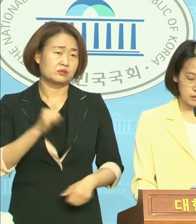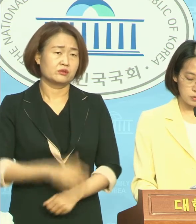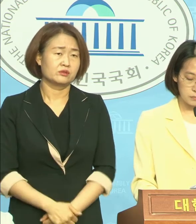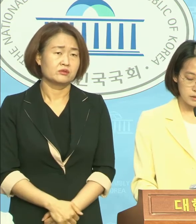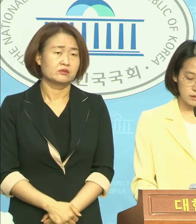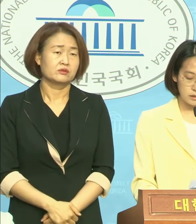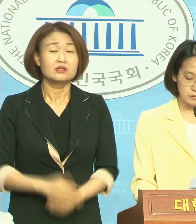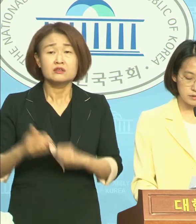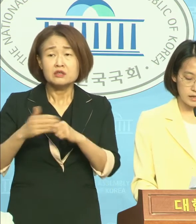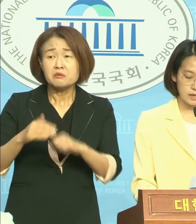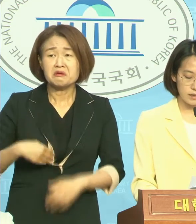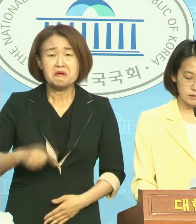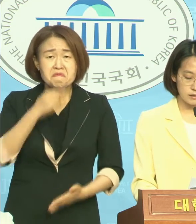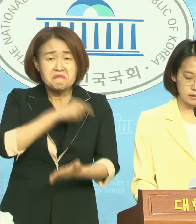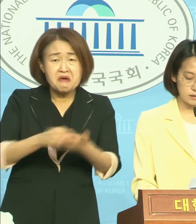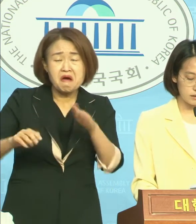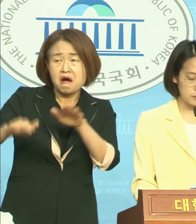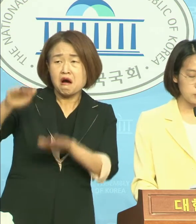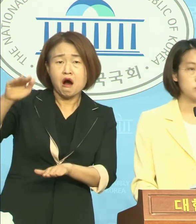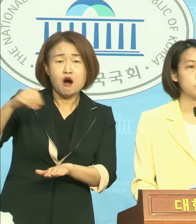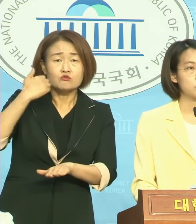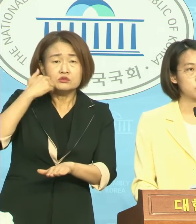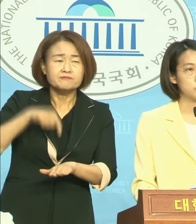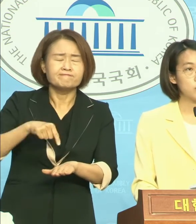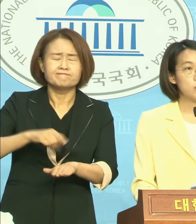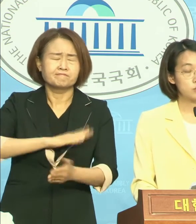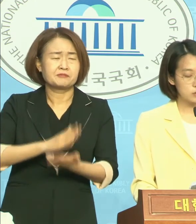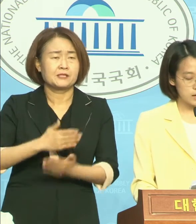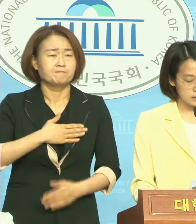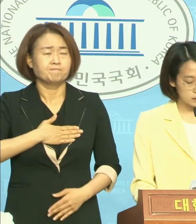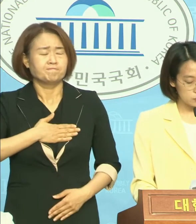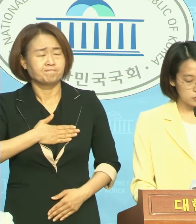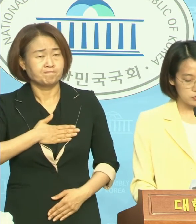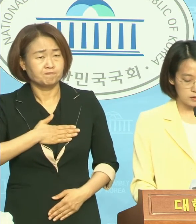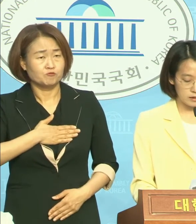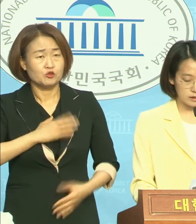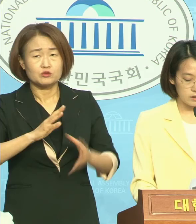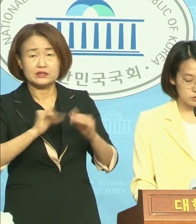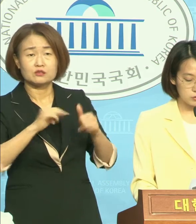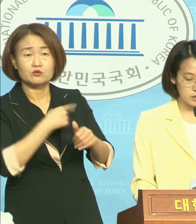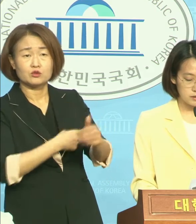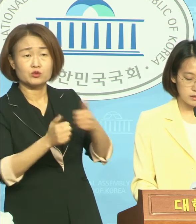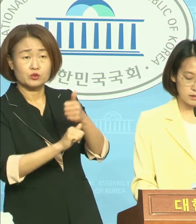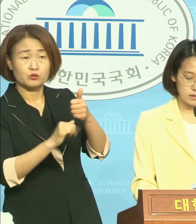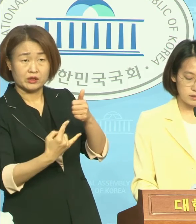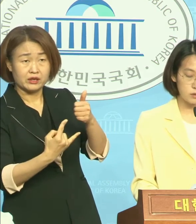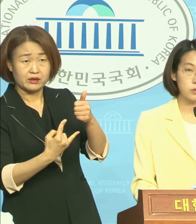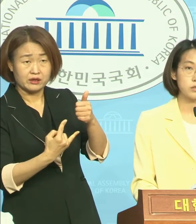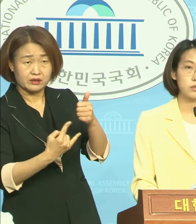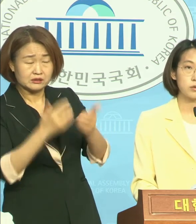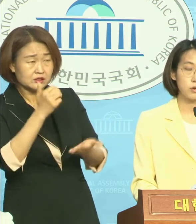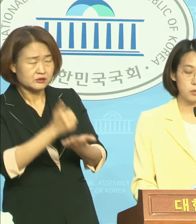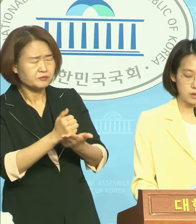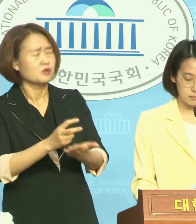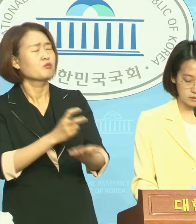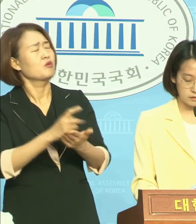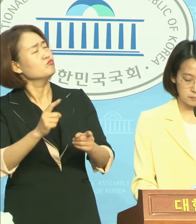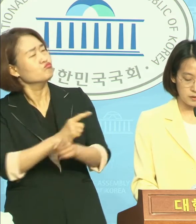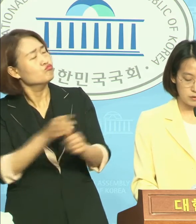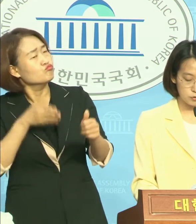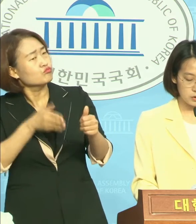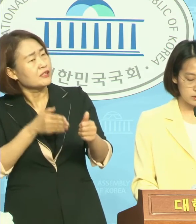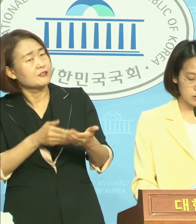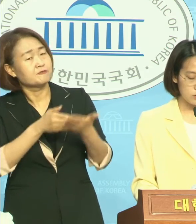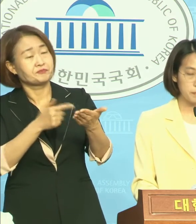불합리한 제도로 피해를 입은 장애 당사자들의 차별 진정으로 국가인권위원회가 국회의장에게 제도 개선을 권고한